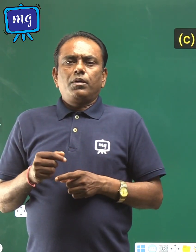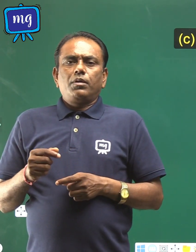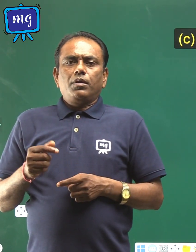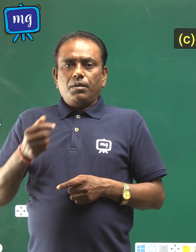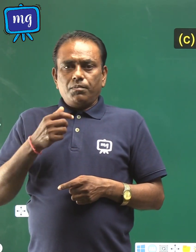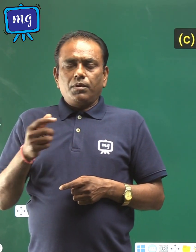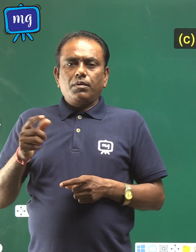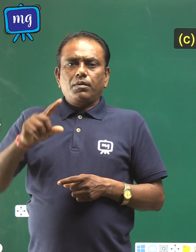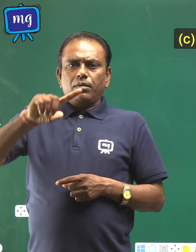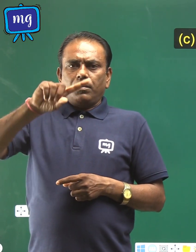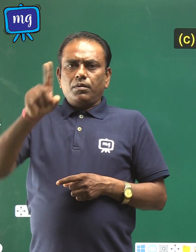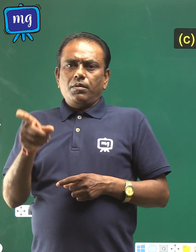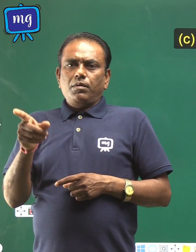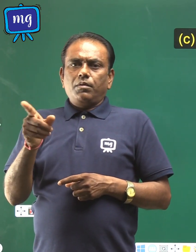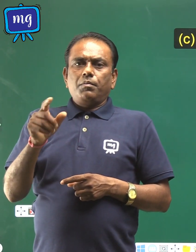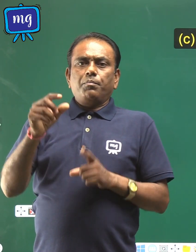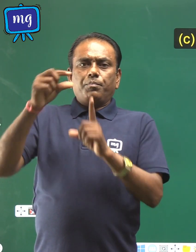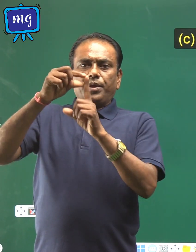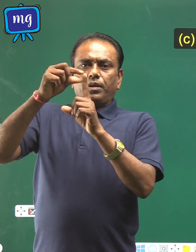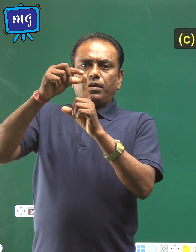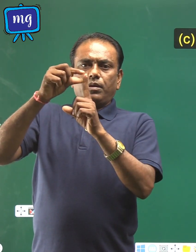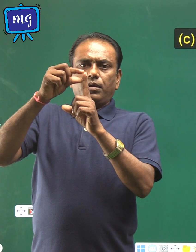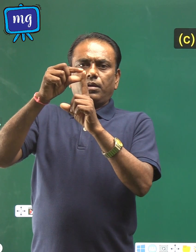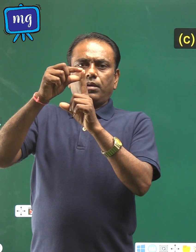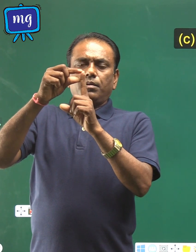हमको चाप पी बिंदु पर मिला।